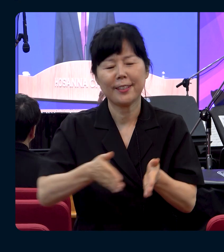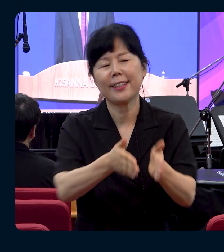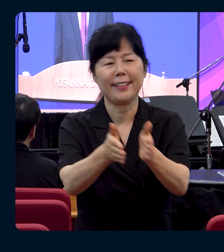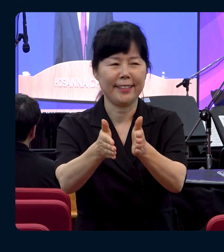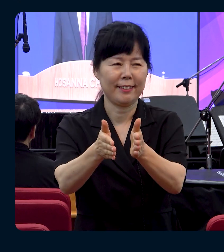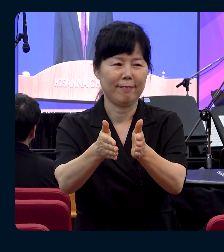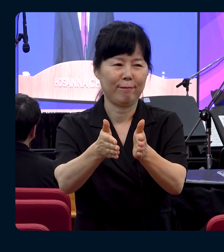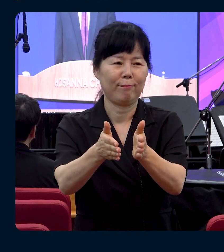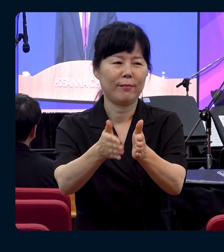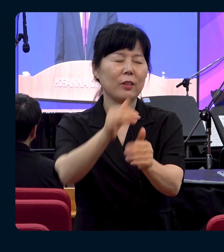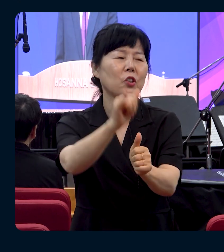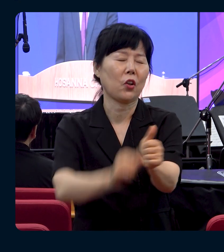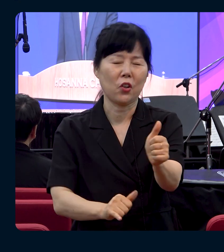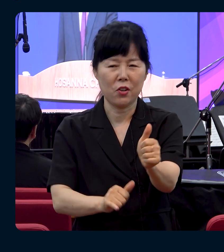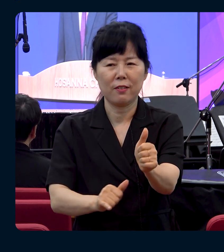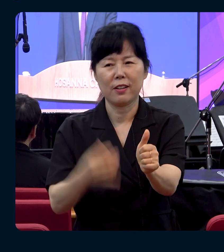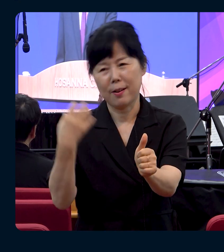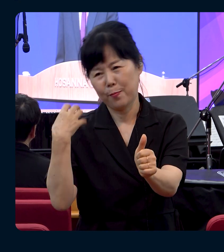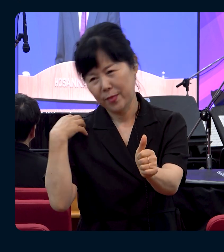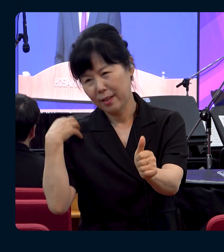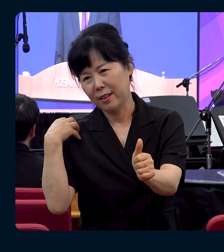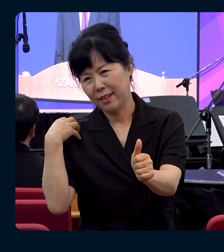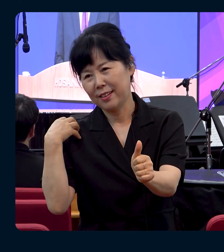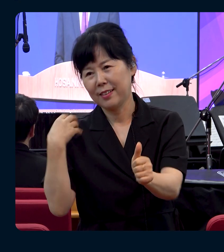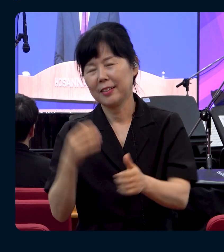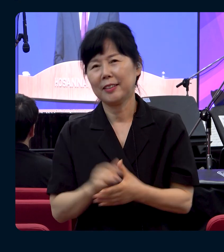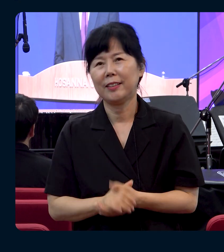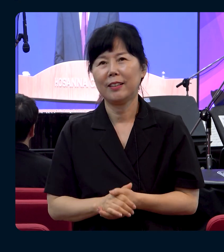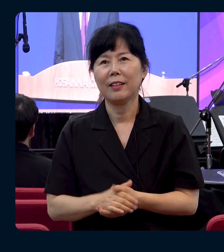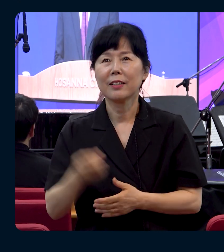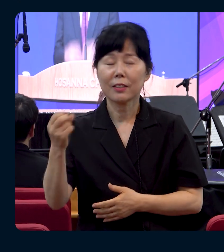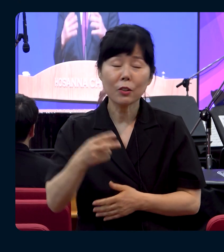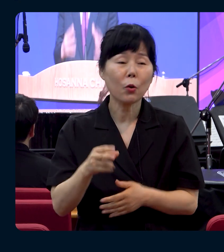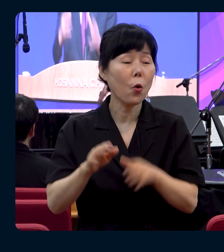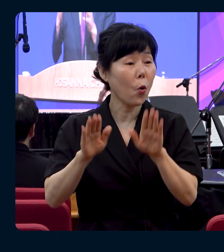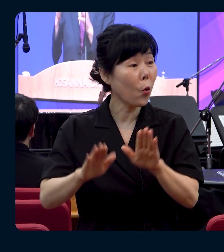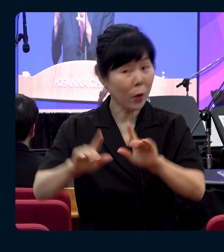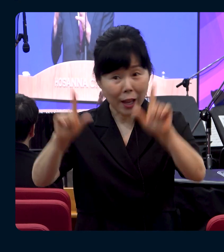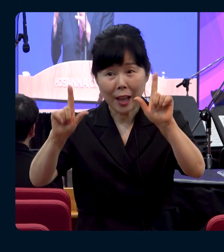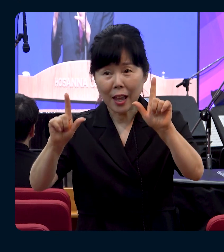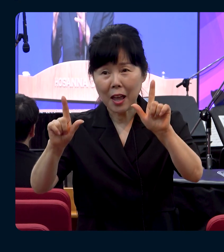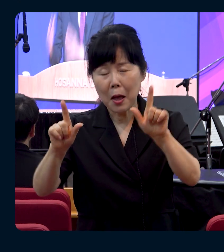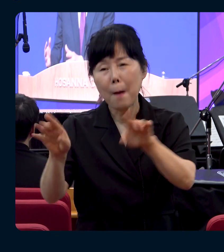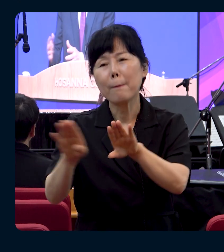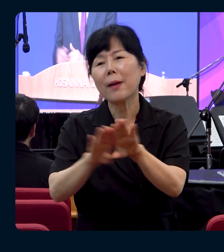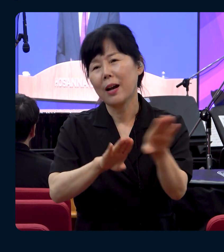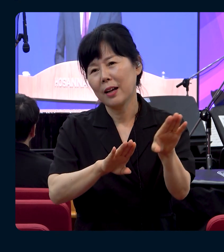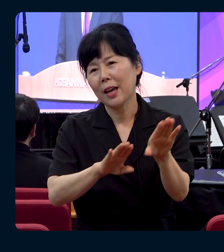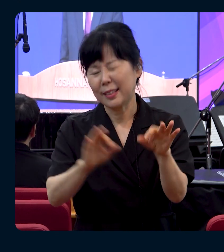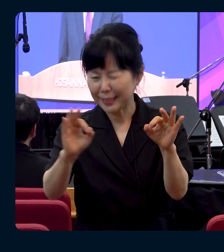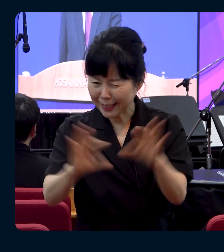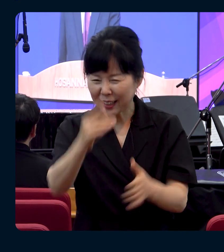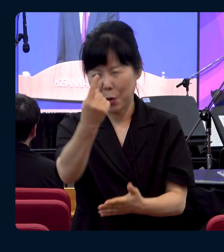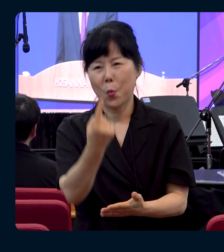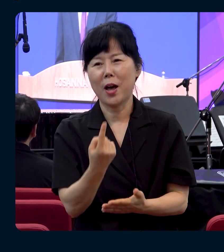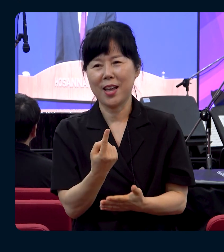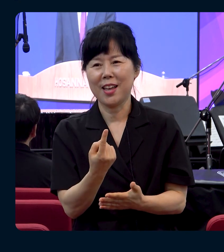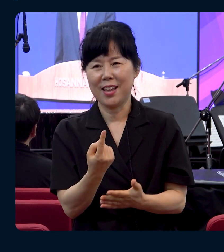걸으셨어요. 감당하셨어요. 그리고 이번에 방학에 잠깐 오셨다가